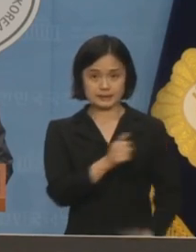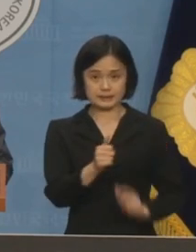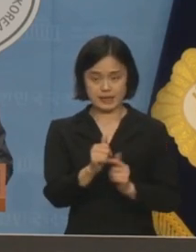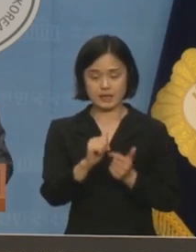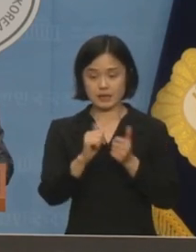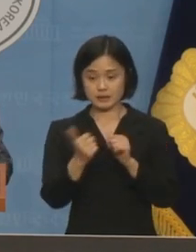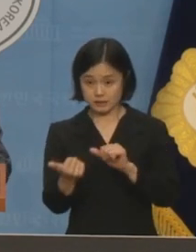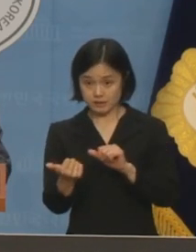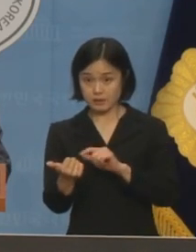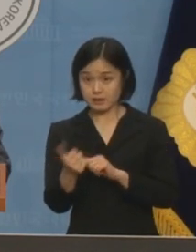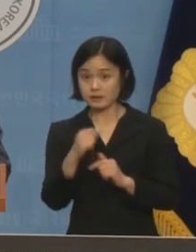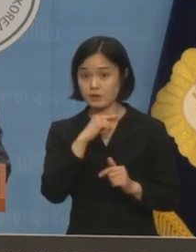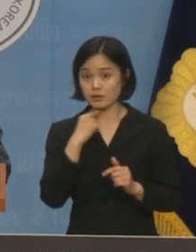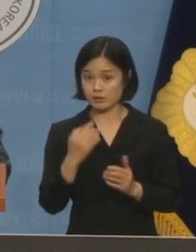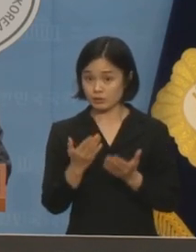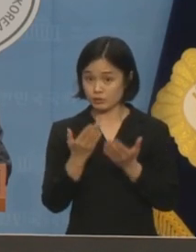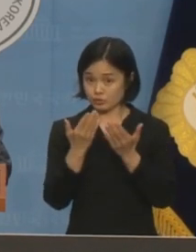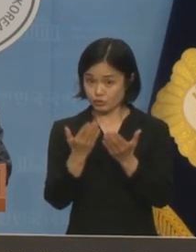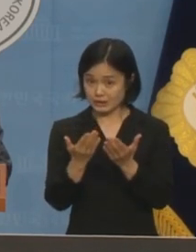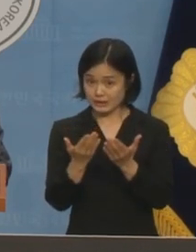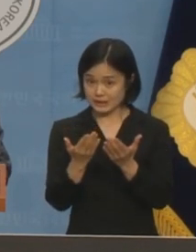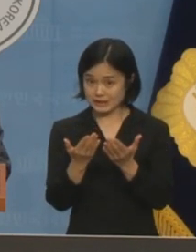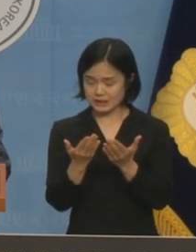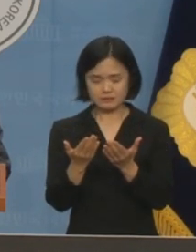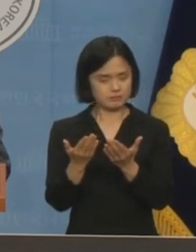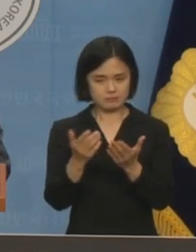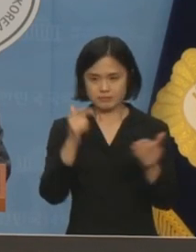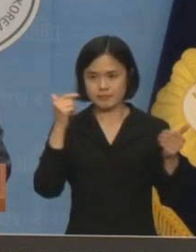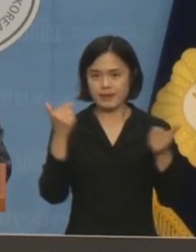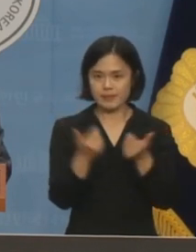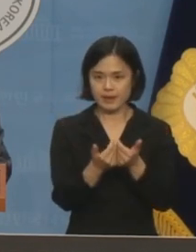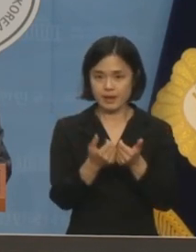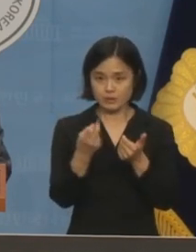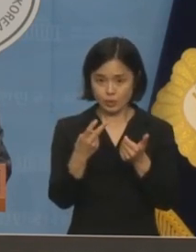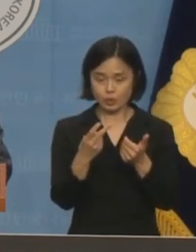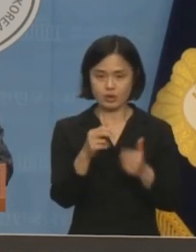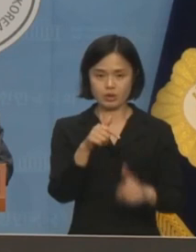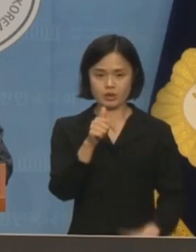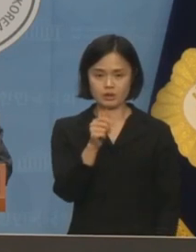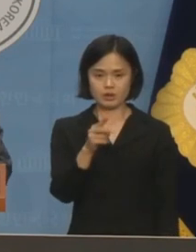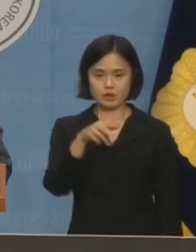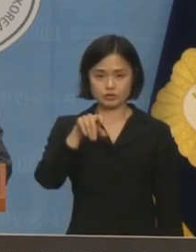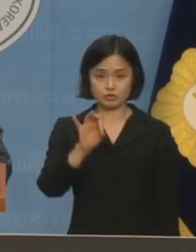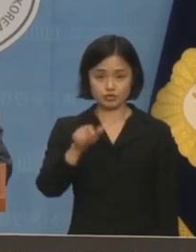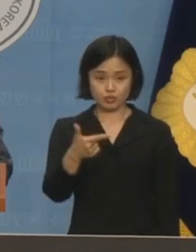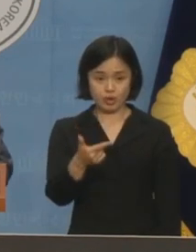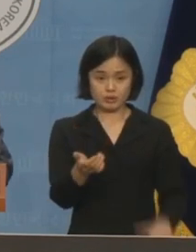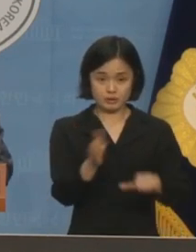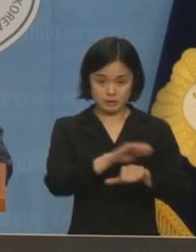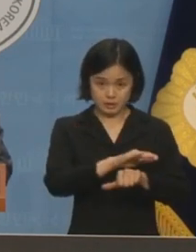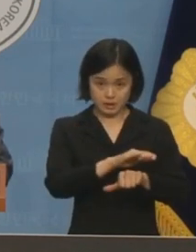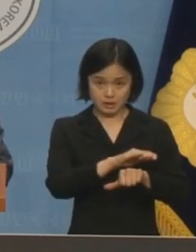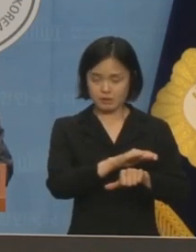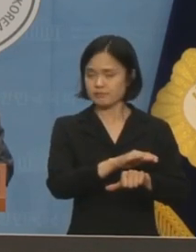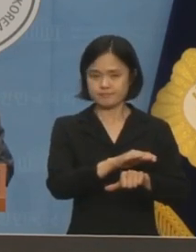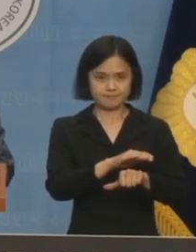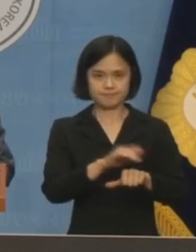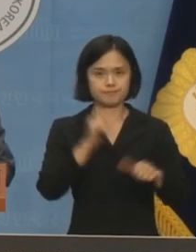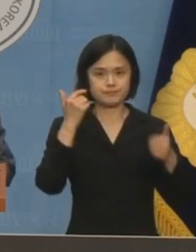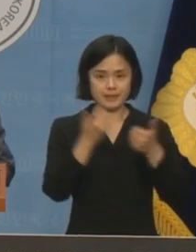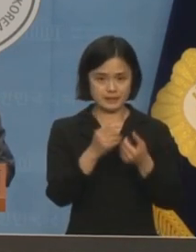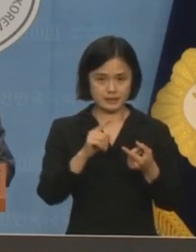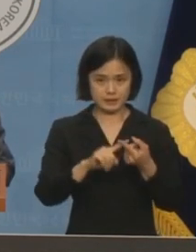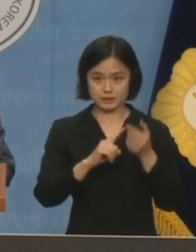안장에 대한 반대 기자회견을 개최하겠습니다. 저는 사회를 맡은 반동성애 기독시민연대